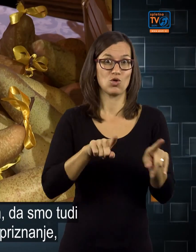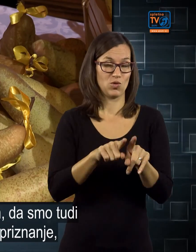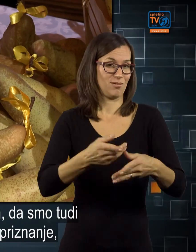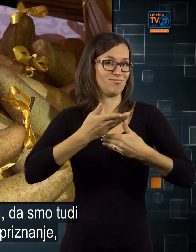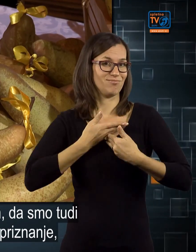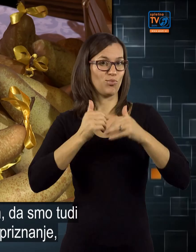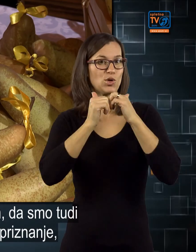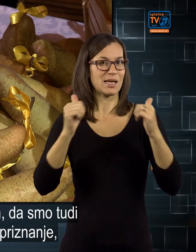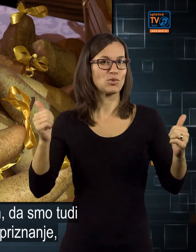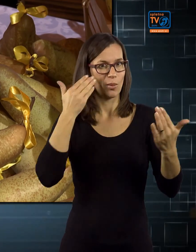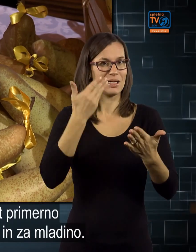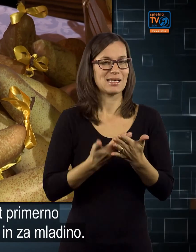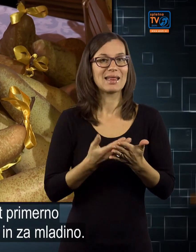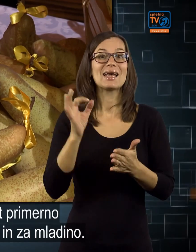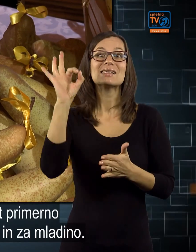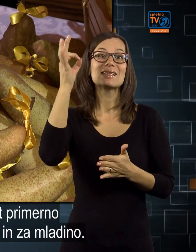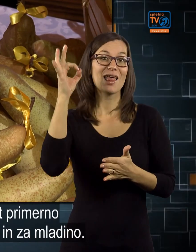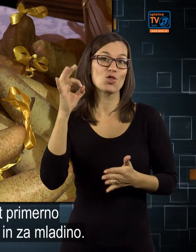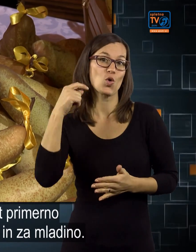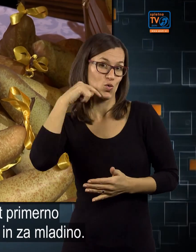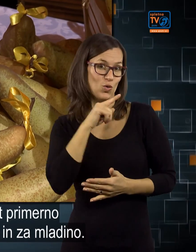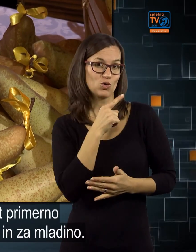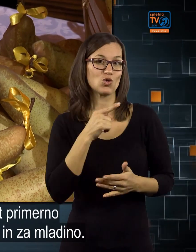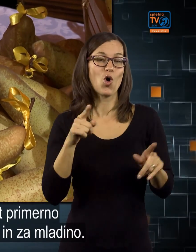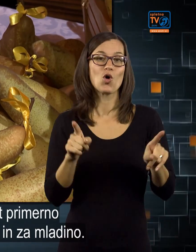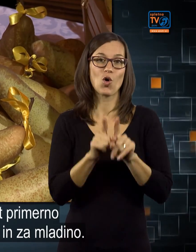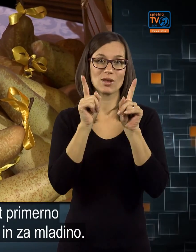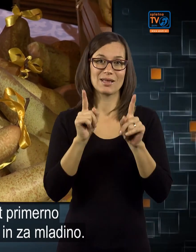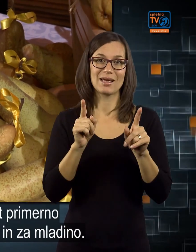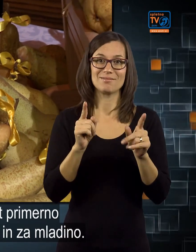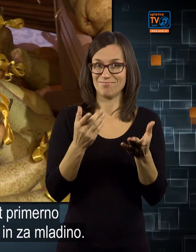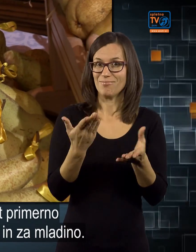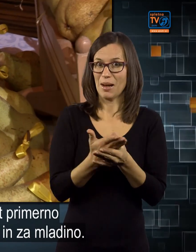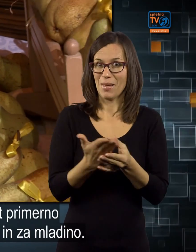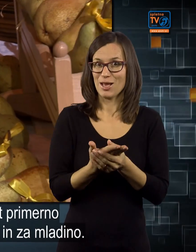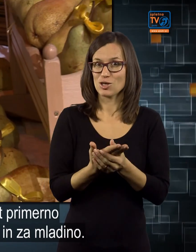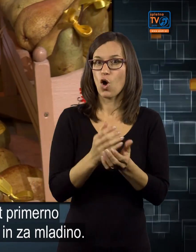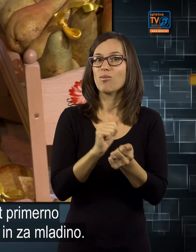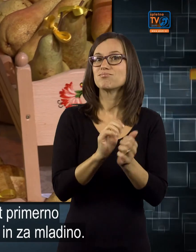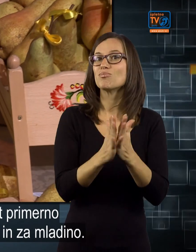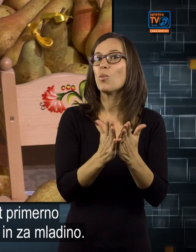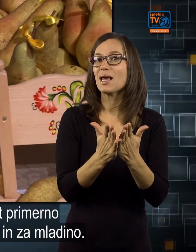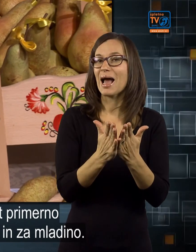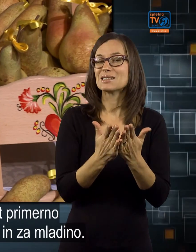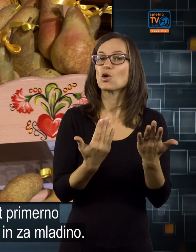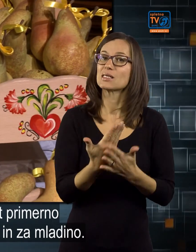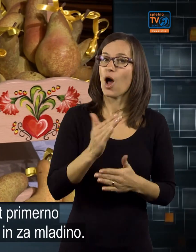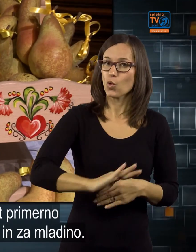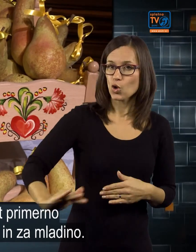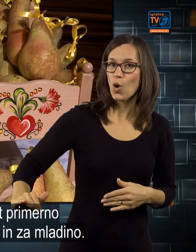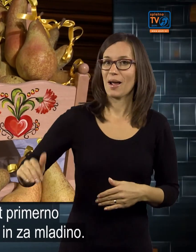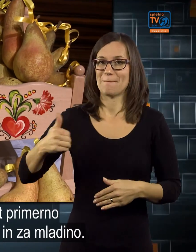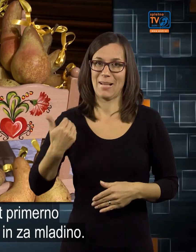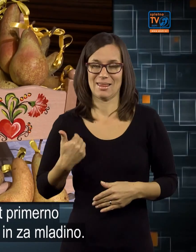prejeli posebno priznanje Zlato hruško kot primerno publikacijo za otroke in pa za